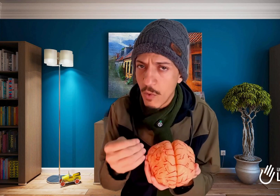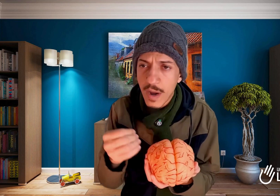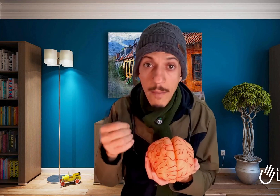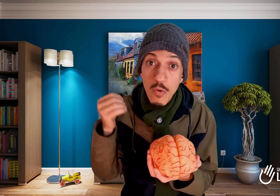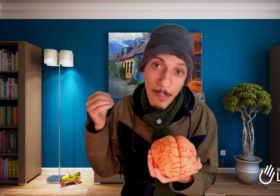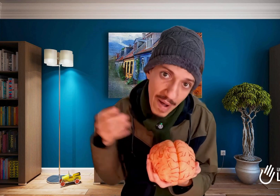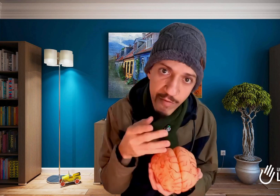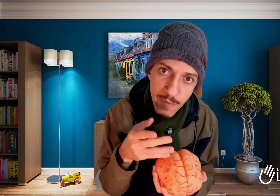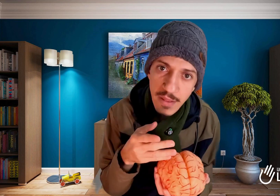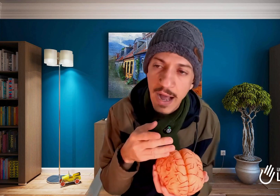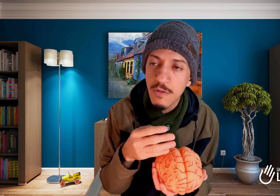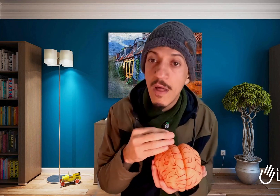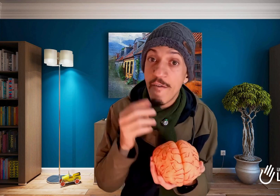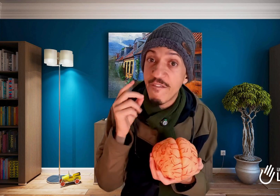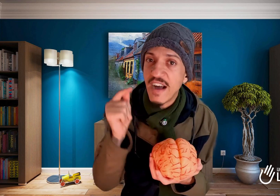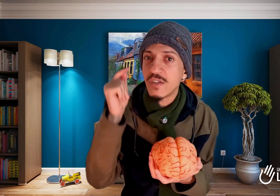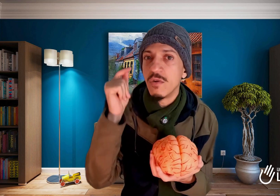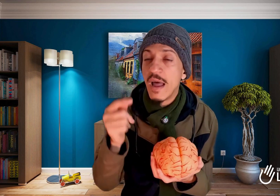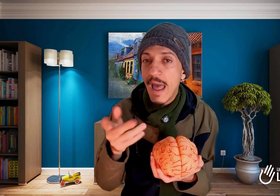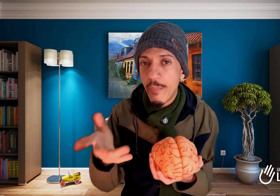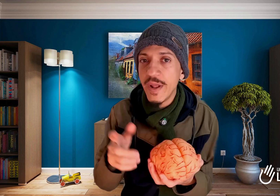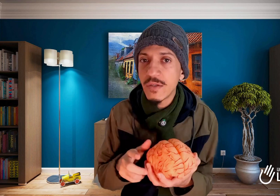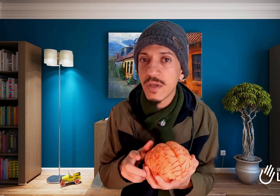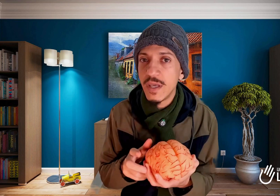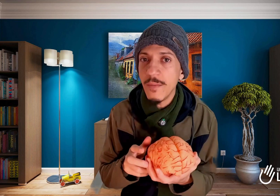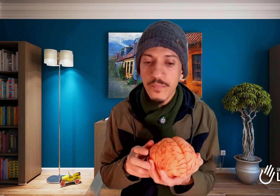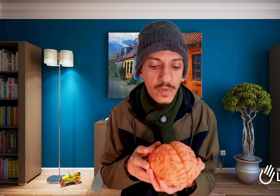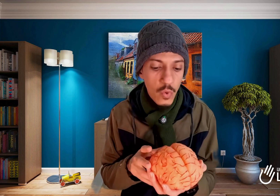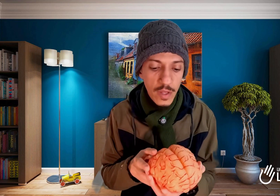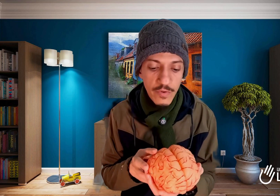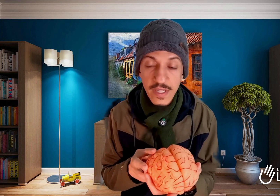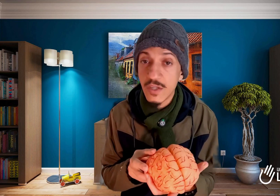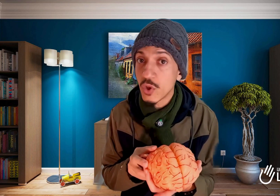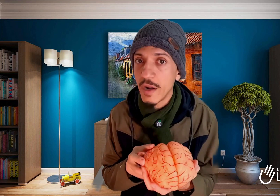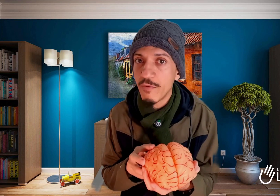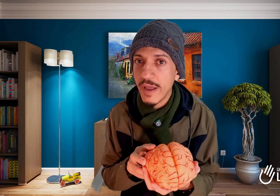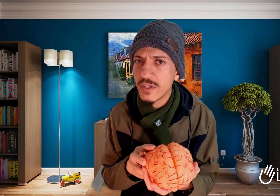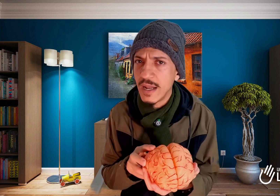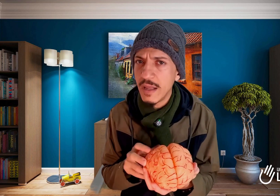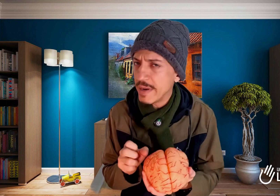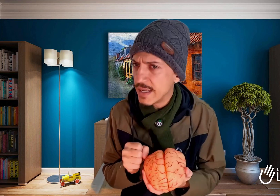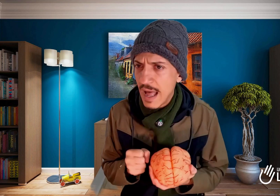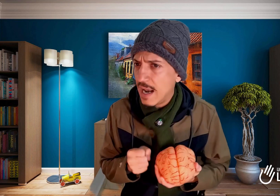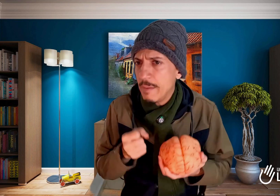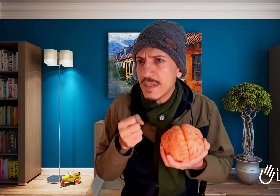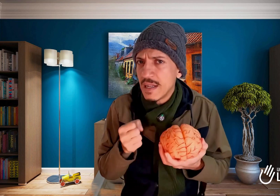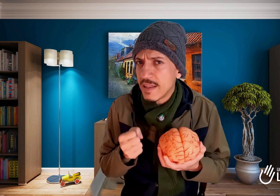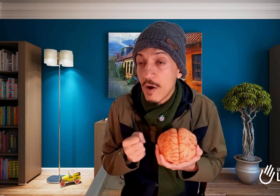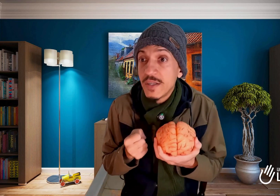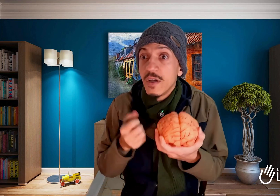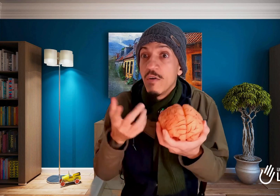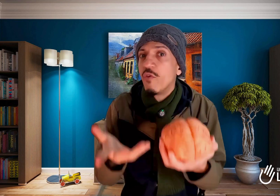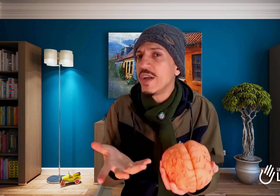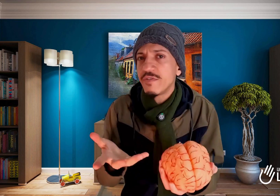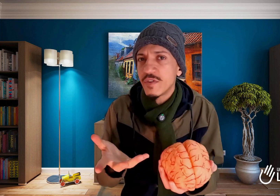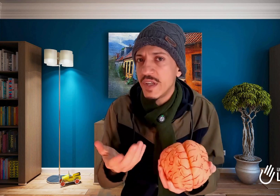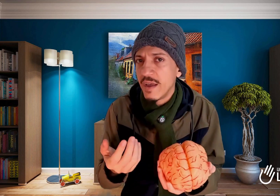caminho pavimentado, fácil. É por isso que, quando você se torna fluente na Libras, a Libras literalmente flui de você. Você